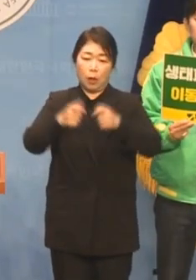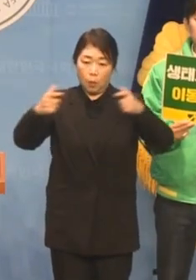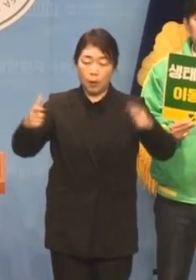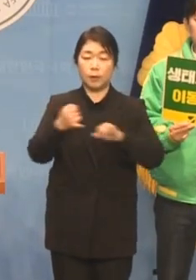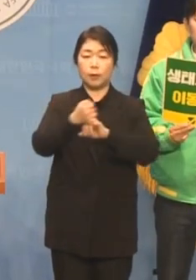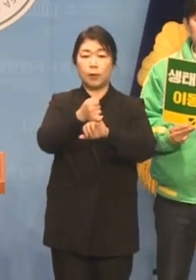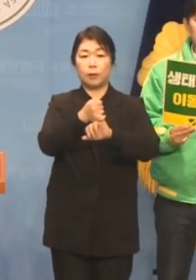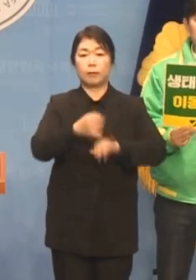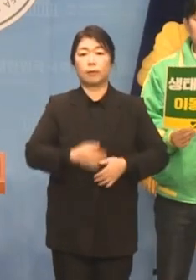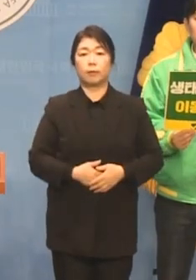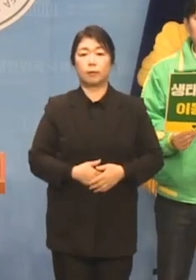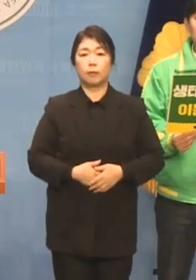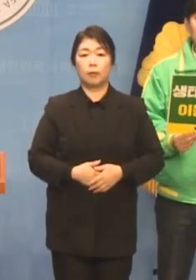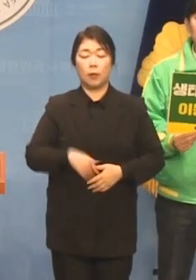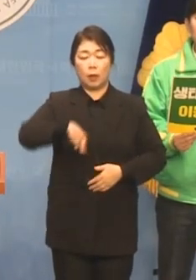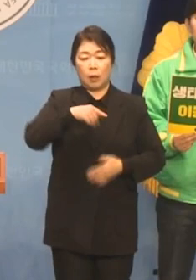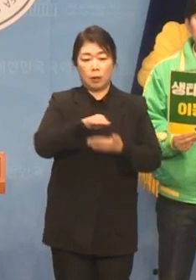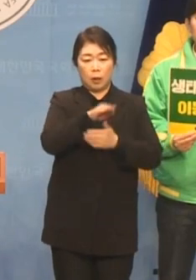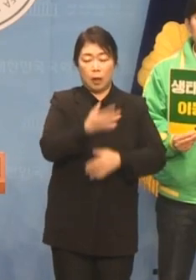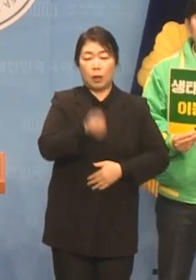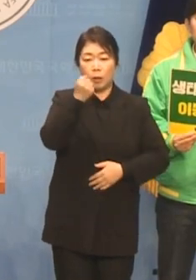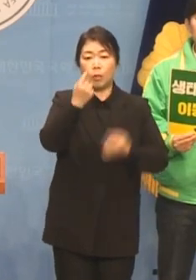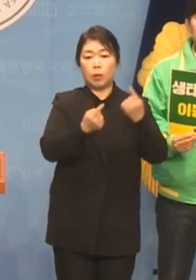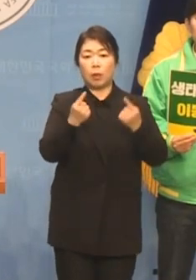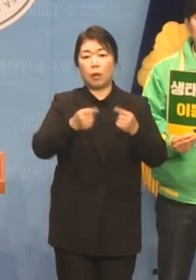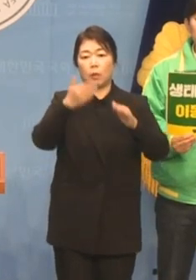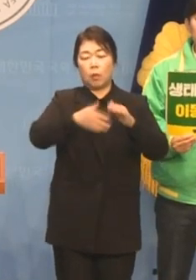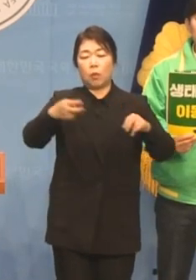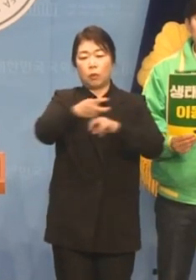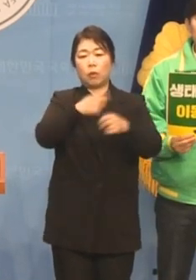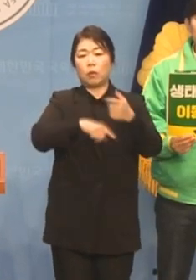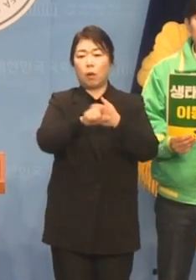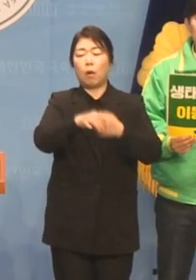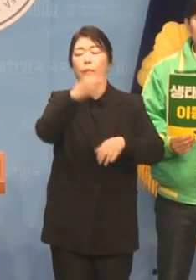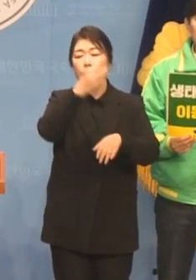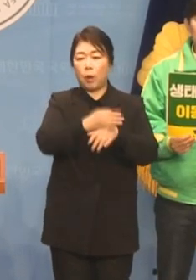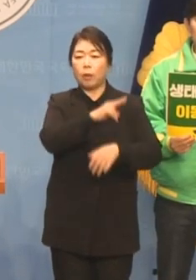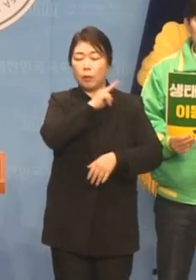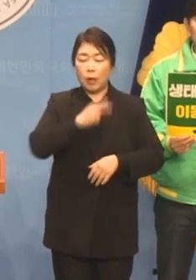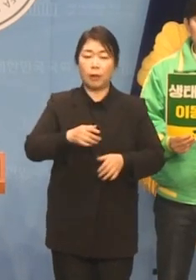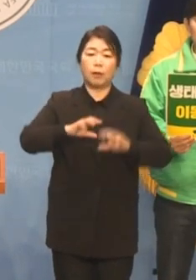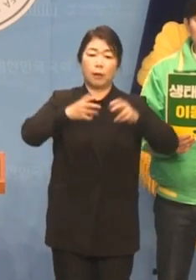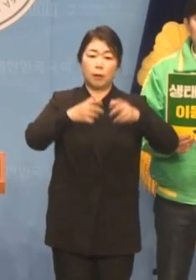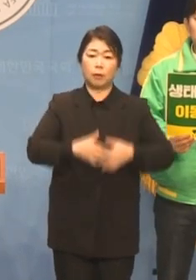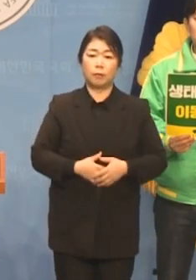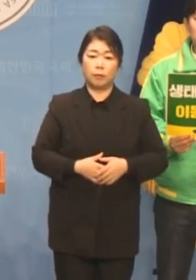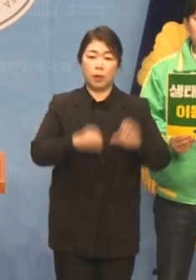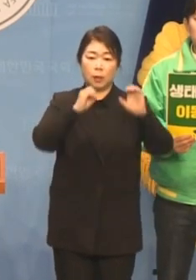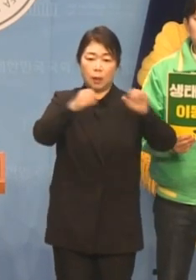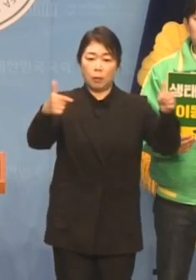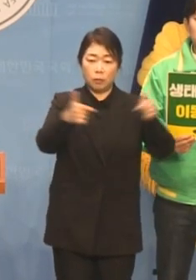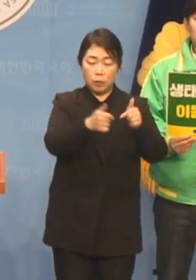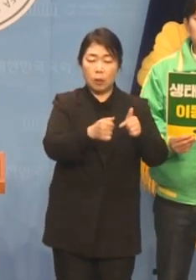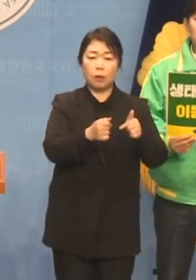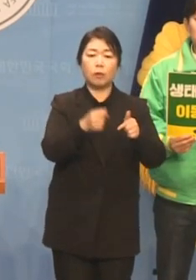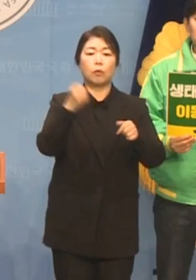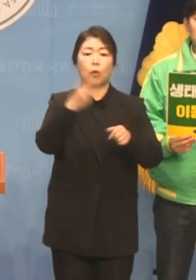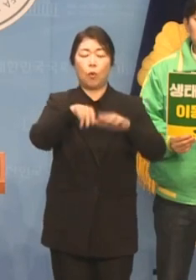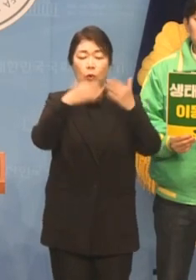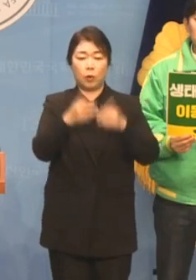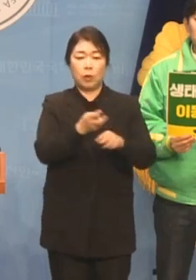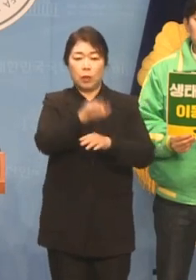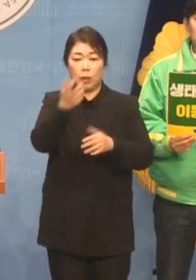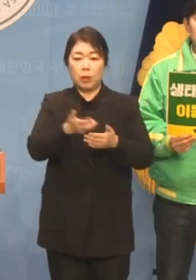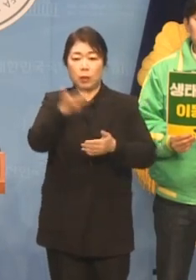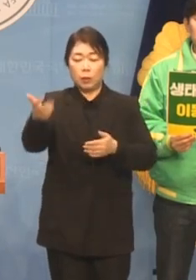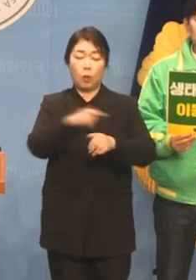강화하겠습니다 자가용 비행기보다 공공 교통이 더 편안한 나라 탄소배출 생태파괴 없이 모두의 이동권을